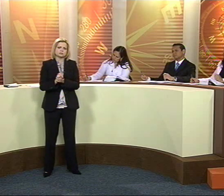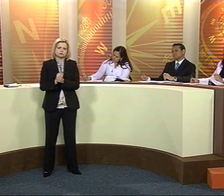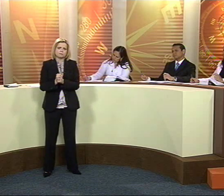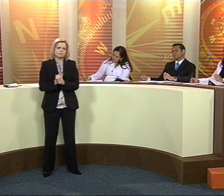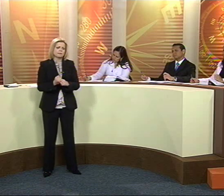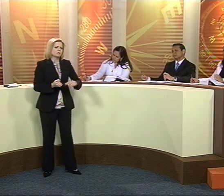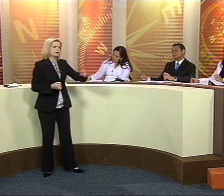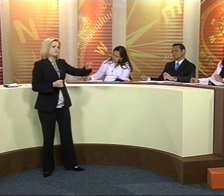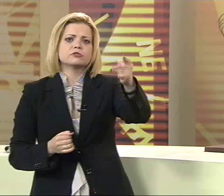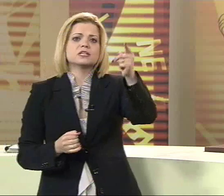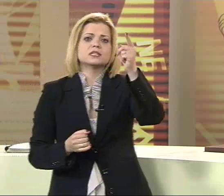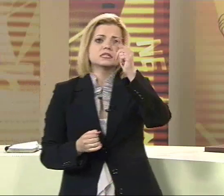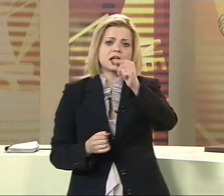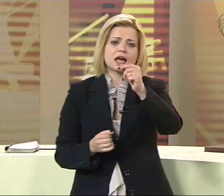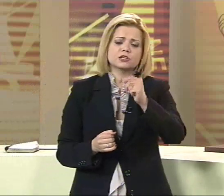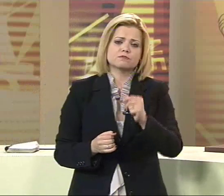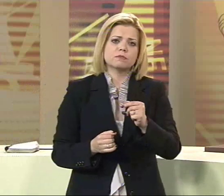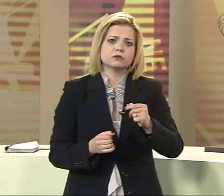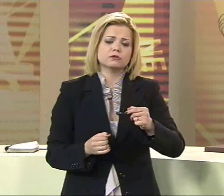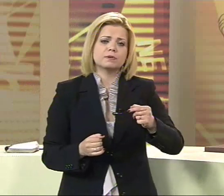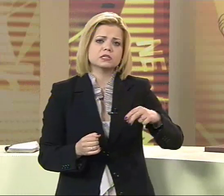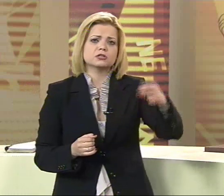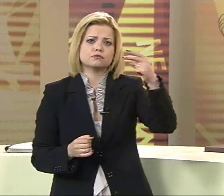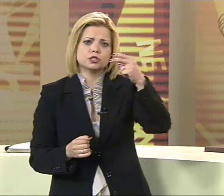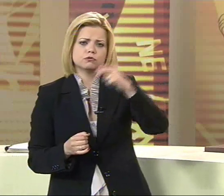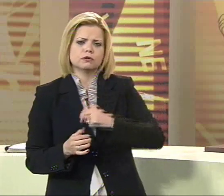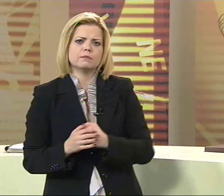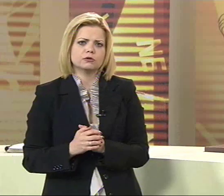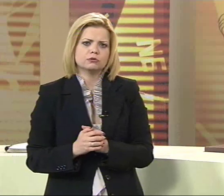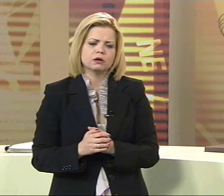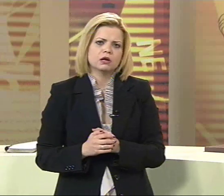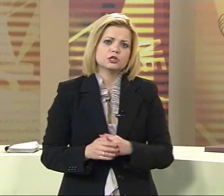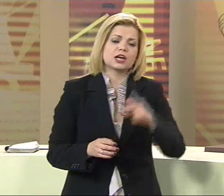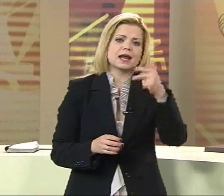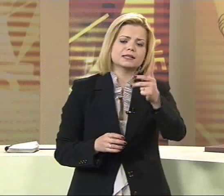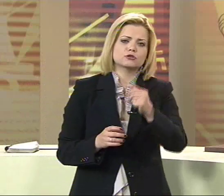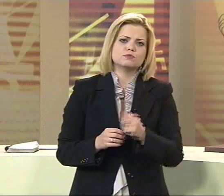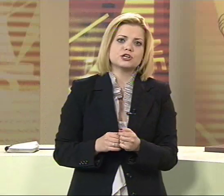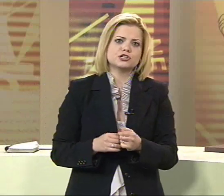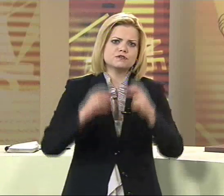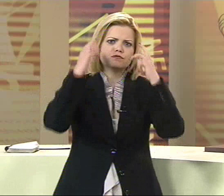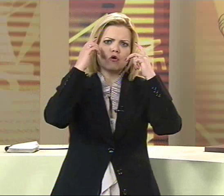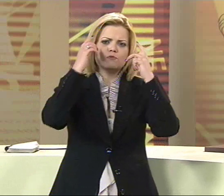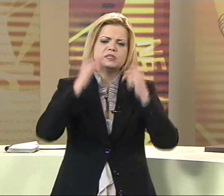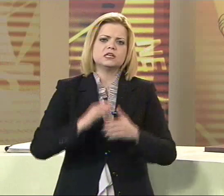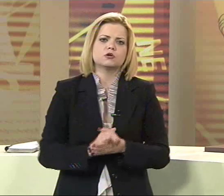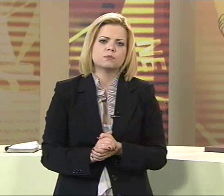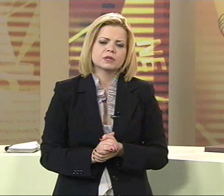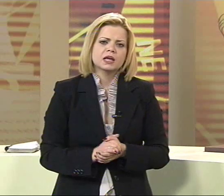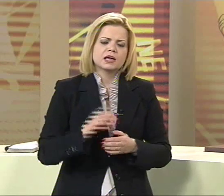pessoa. Porque vamos necessitar, neste momento, da presença de um segundo elemento de caráter subjetivo ou psíquico. É que eu